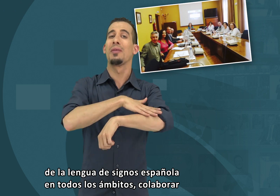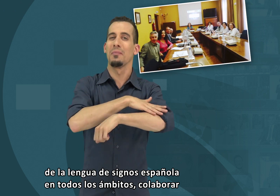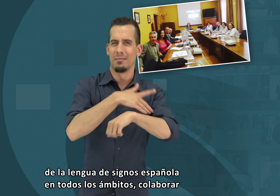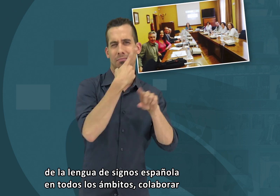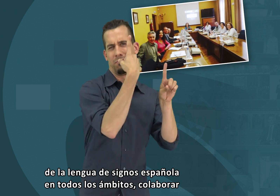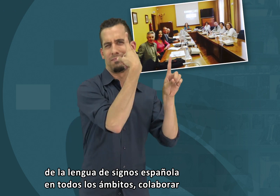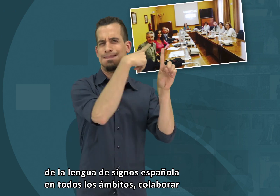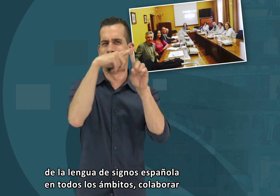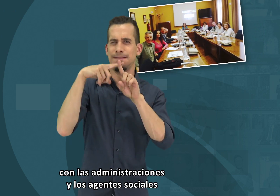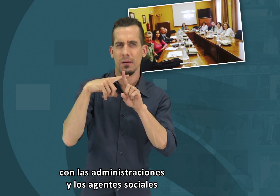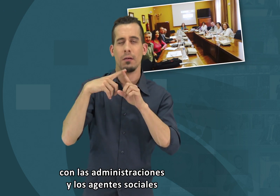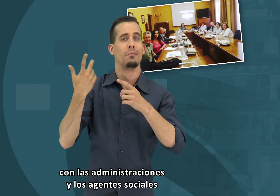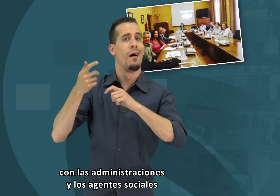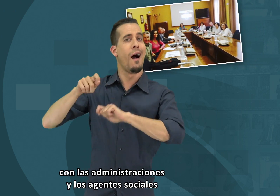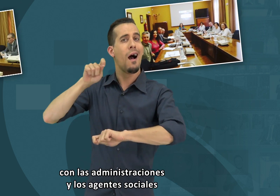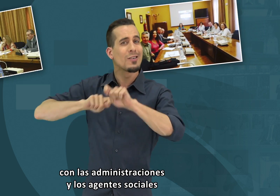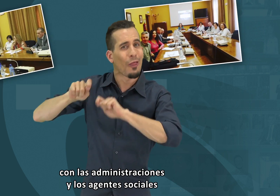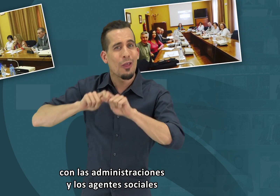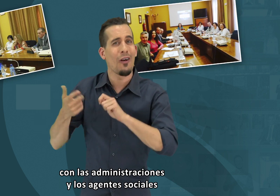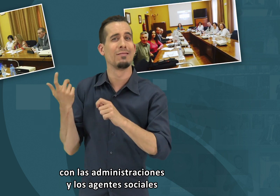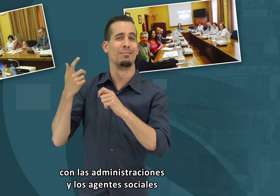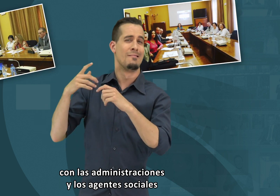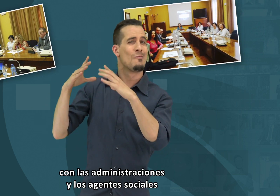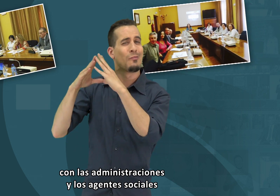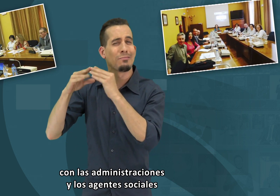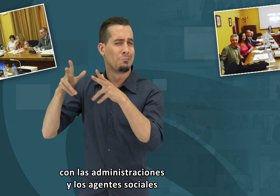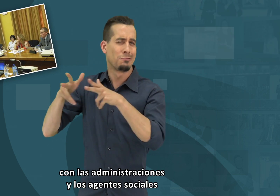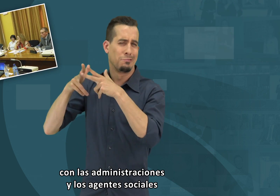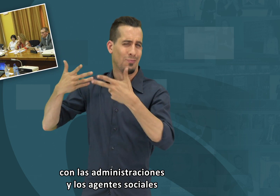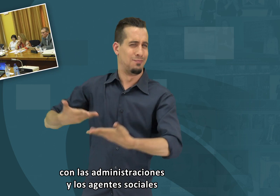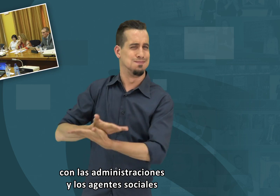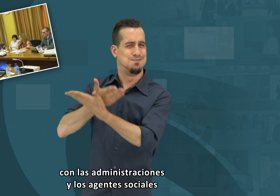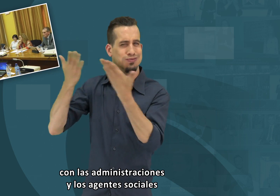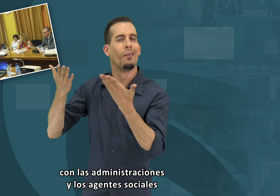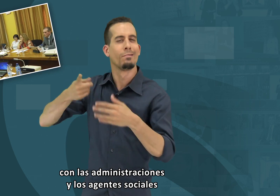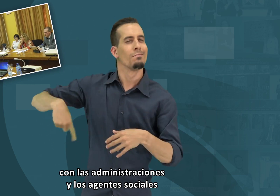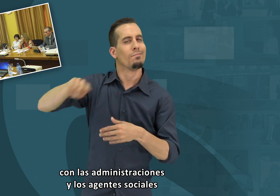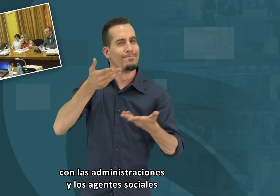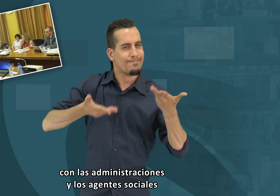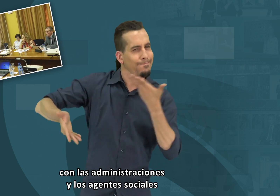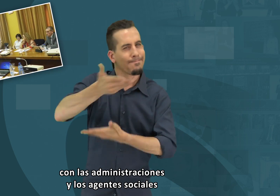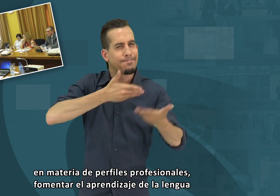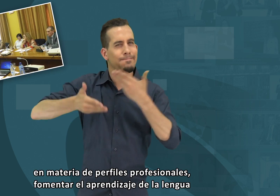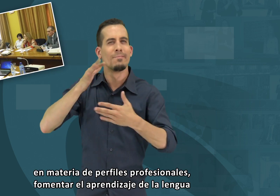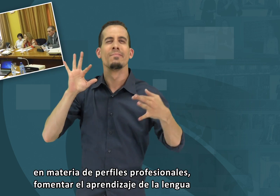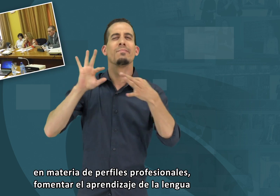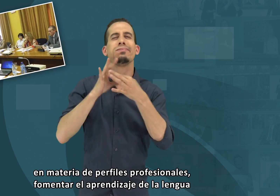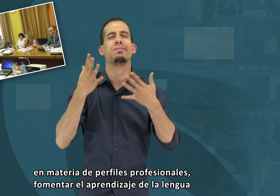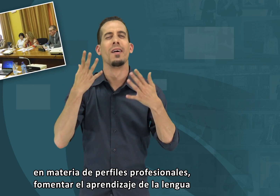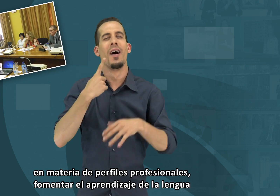colaborar con las administraciones y los agentes sociales en materia de perfiles profesionales,